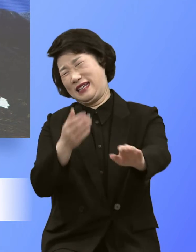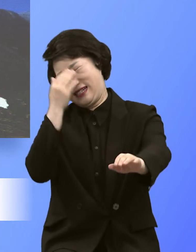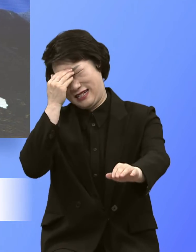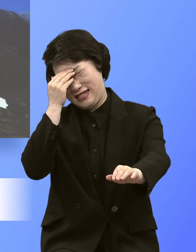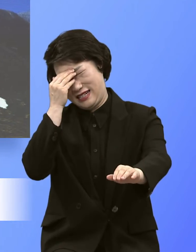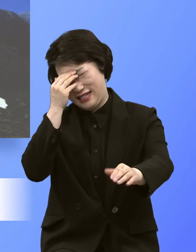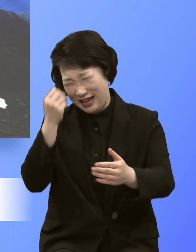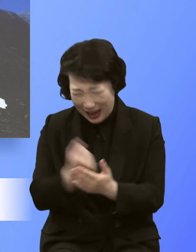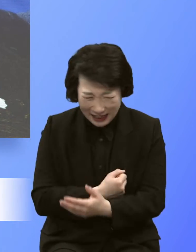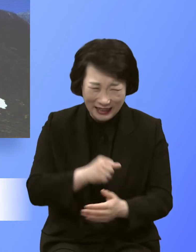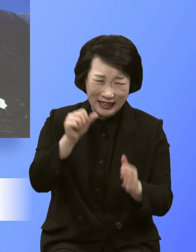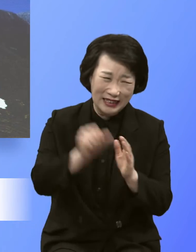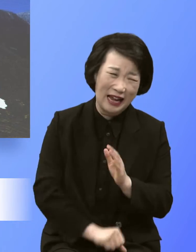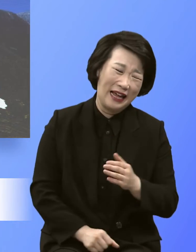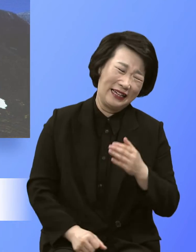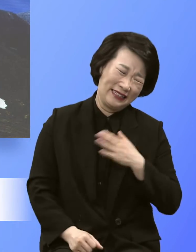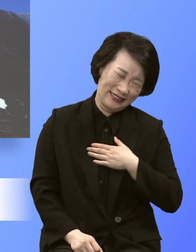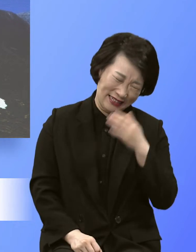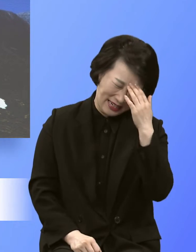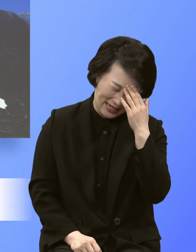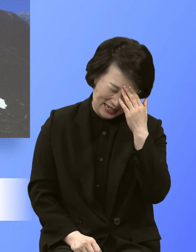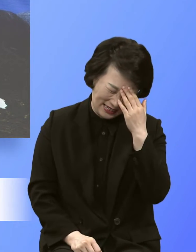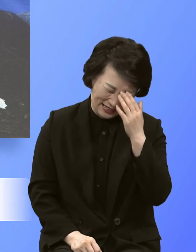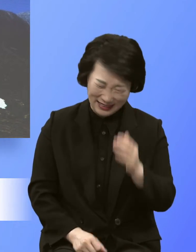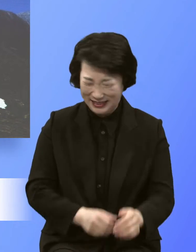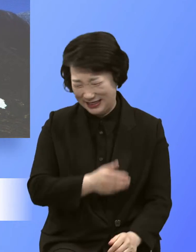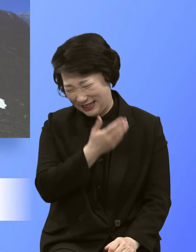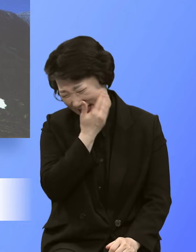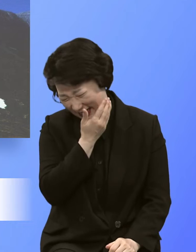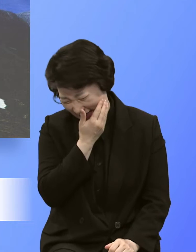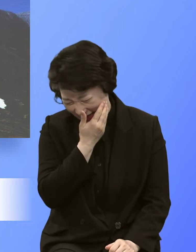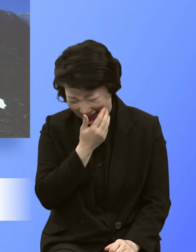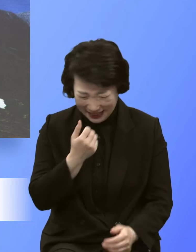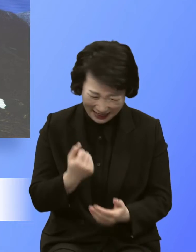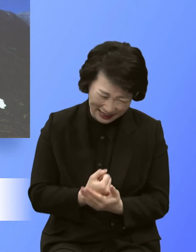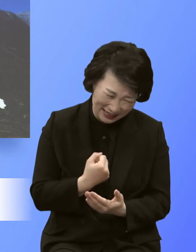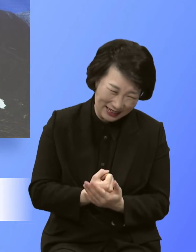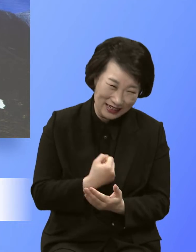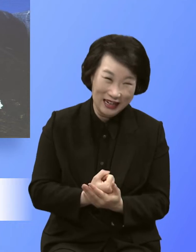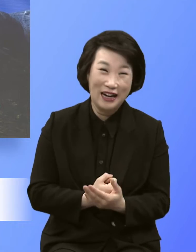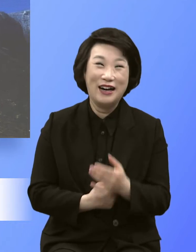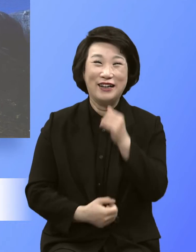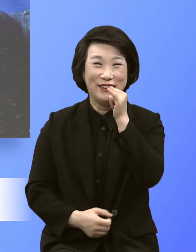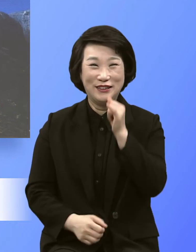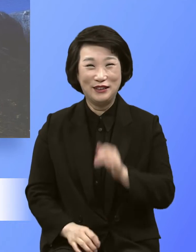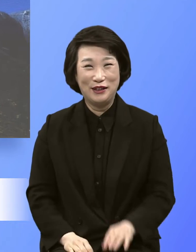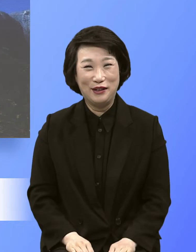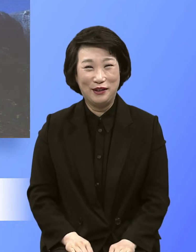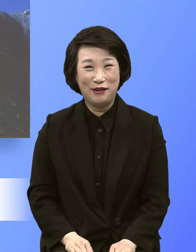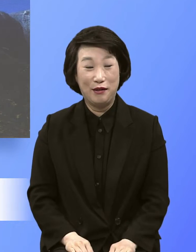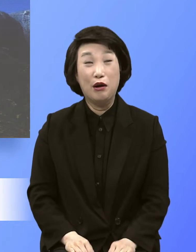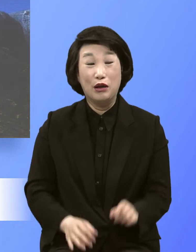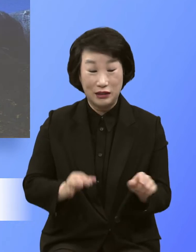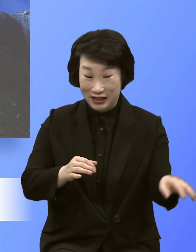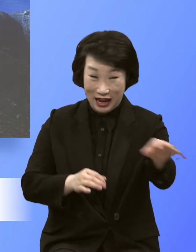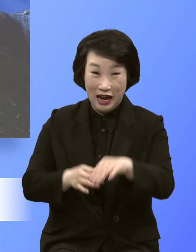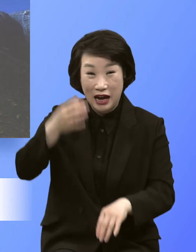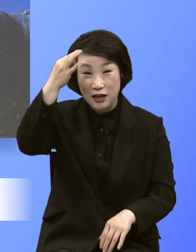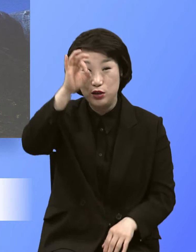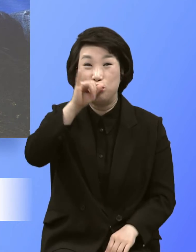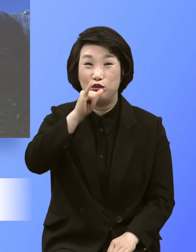나는 거기서 떨어졌다니까. 거기서 떨어졌어. 그런다 이 말이야. 인정한다 이 말이야.